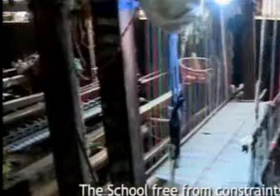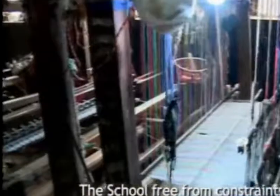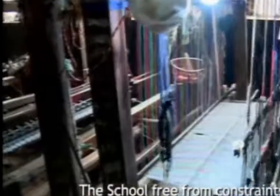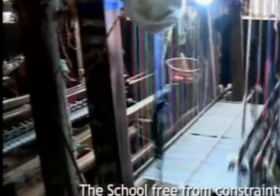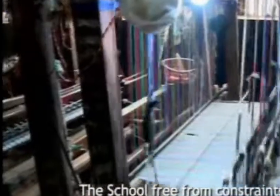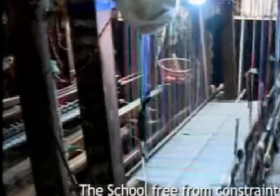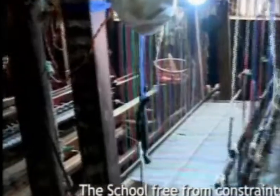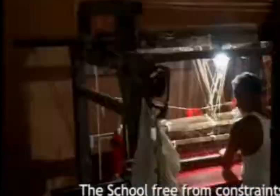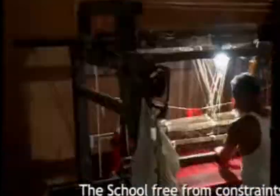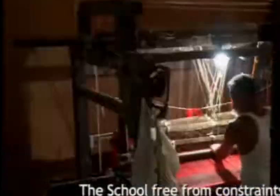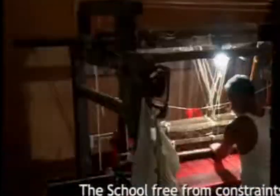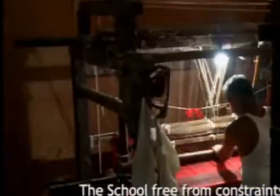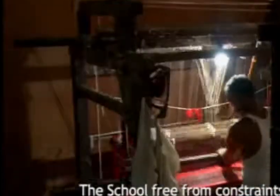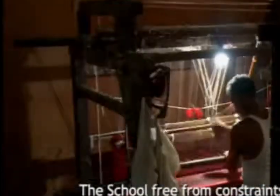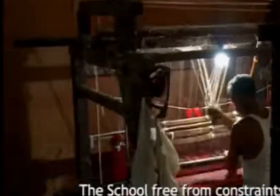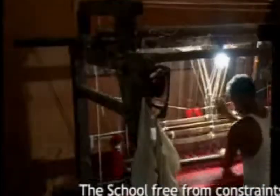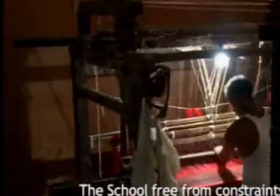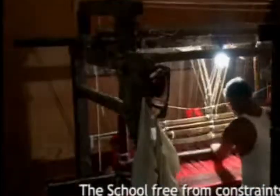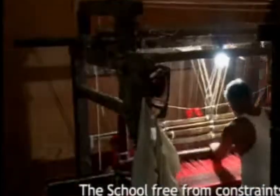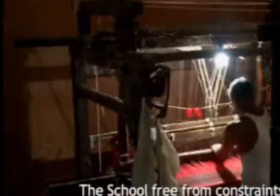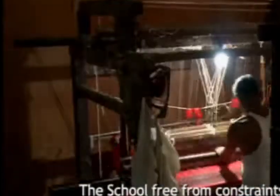संसाधन समय की सीमा से